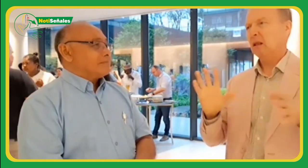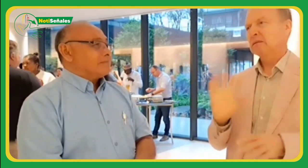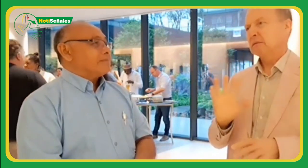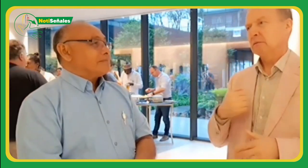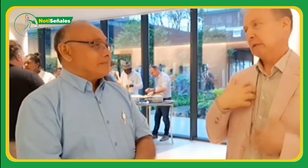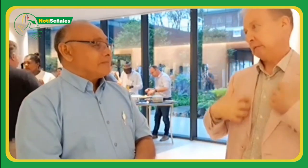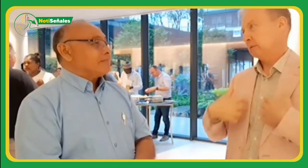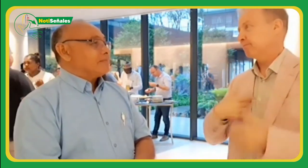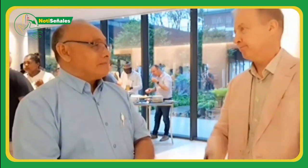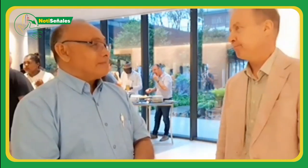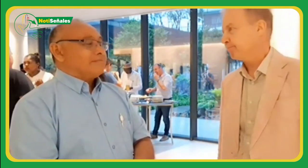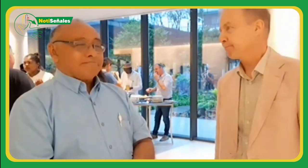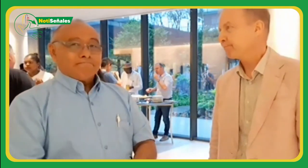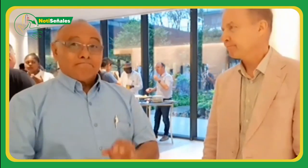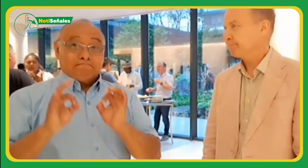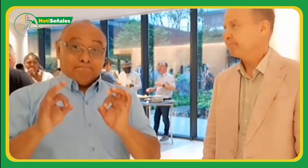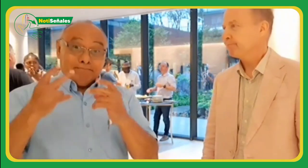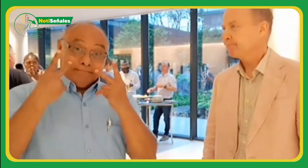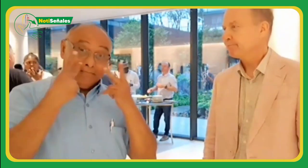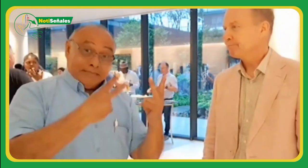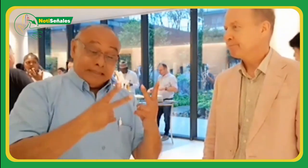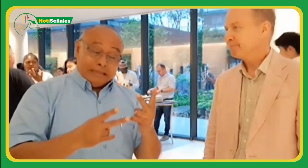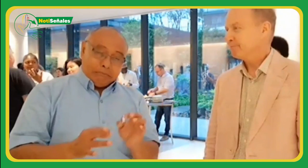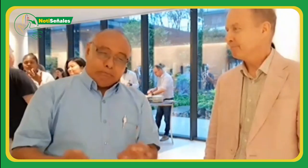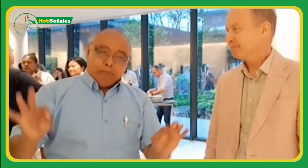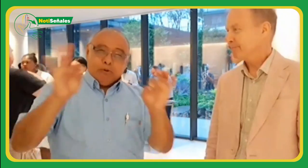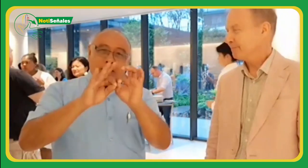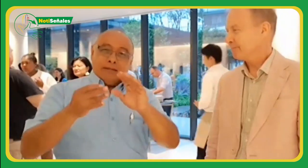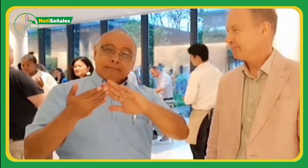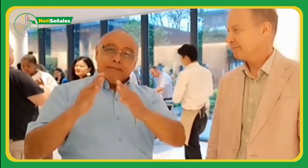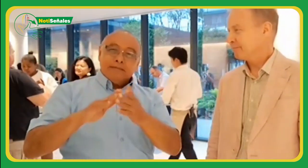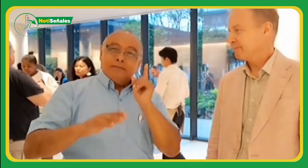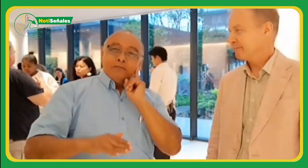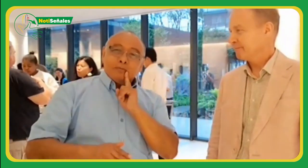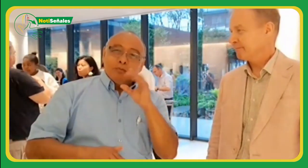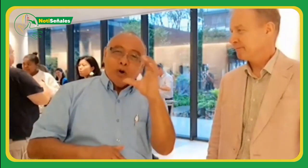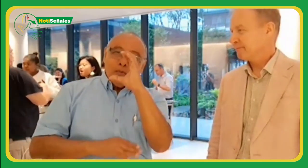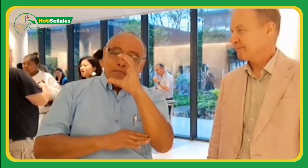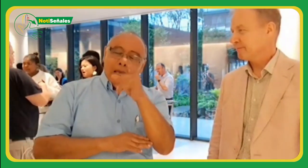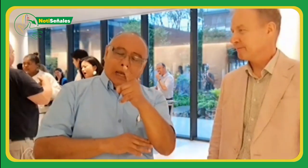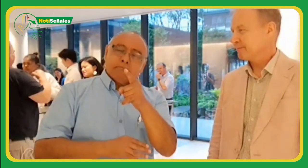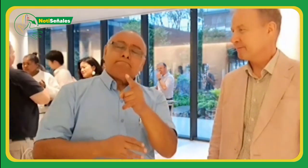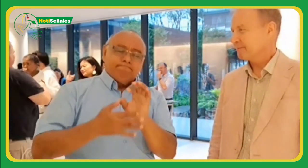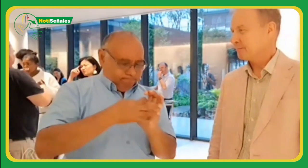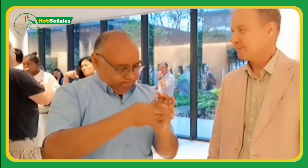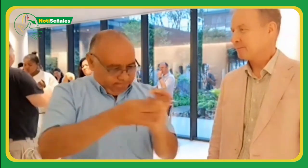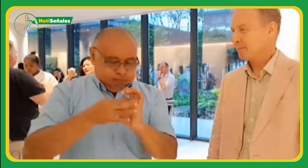sin democracia No eso me da temor como vieron es importante que la comunidad sorda colombiana trabaje